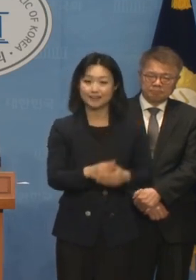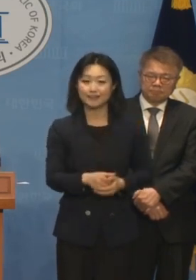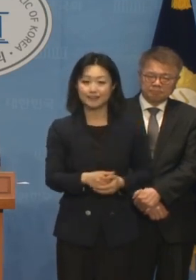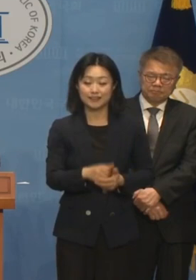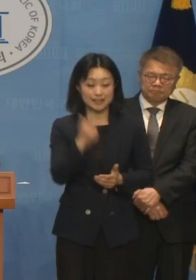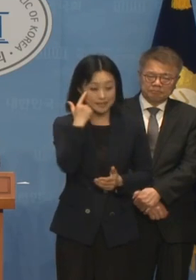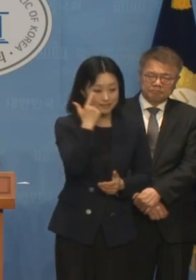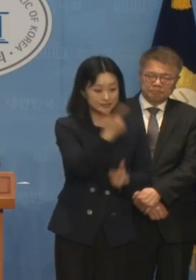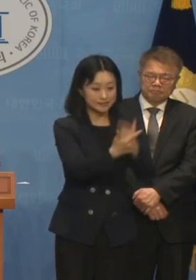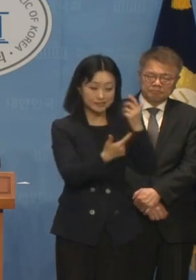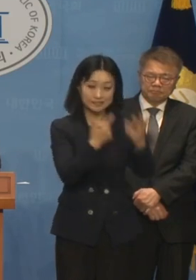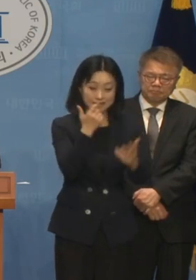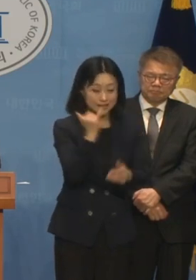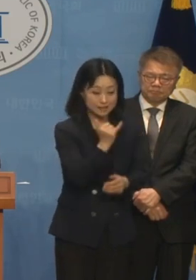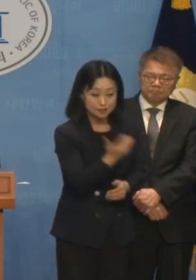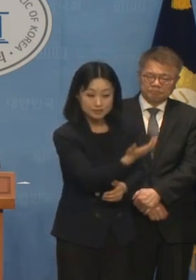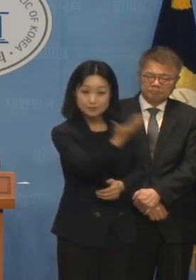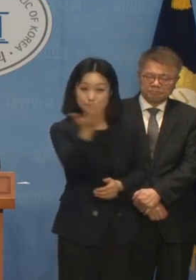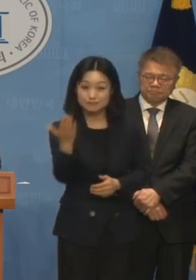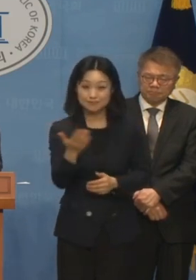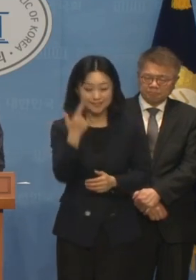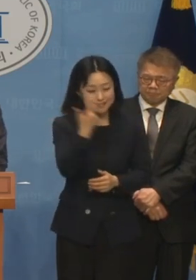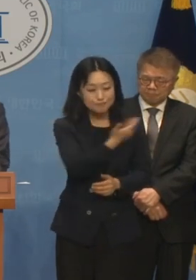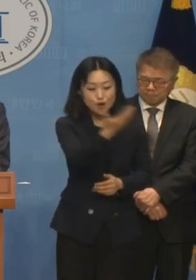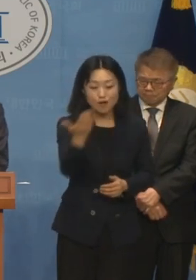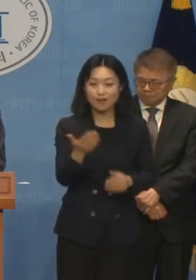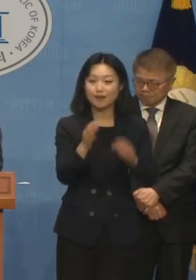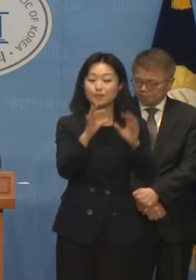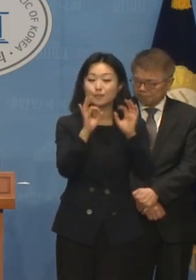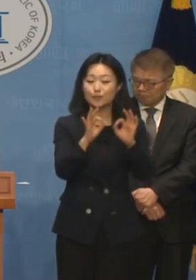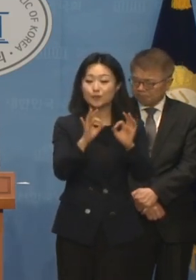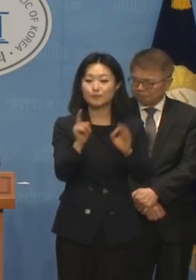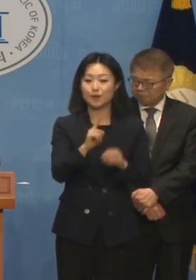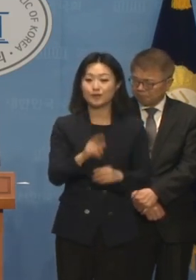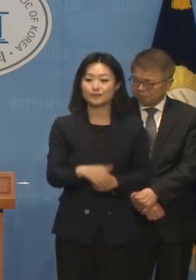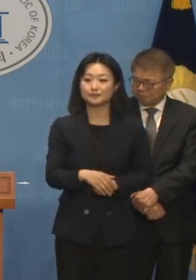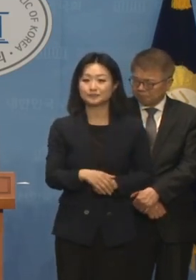설문조사 실시에 대한 과정을 말씀드립니다. 다음으로